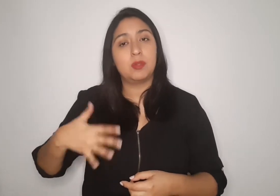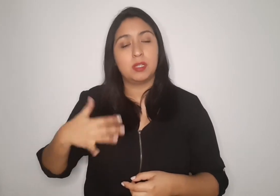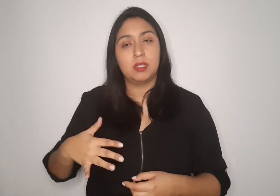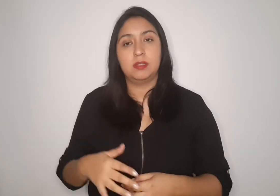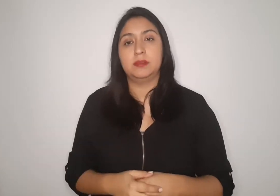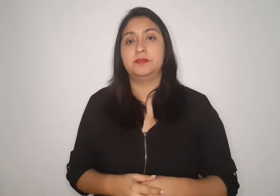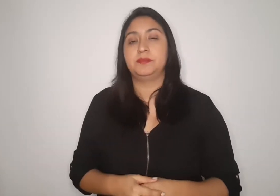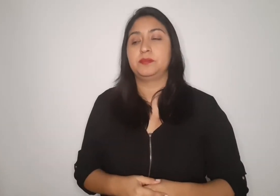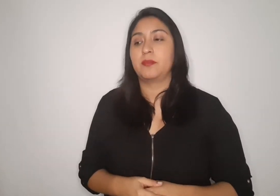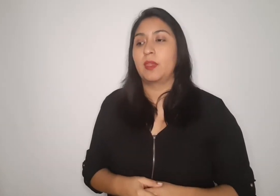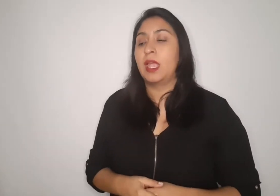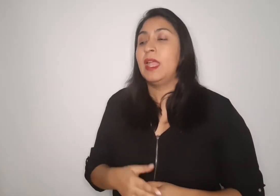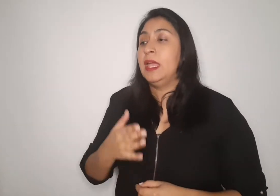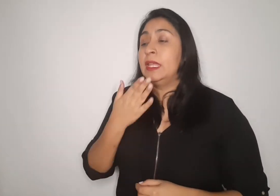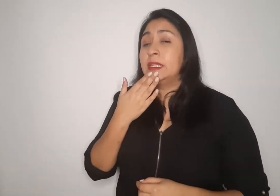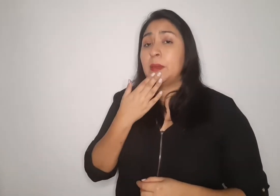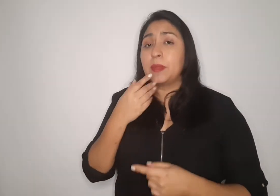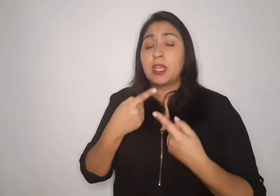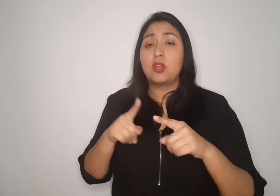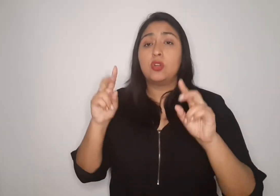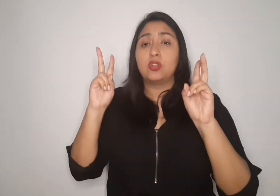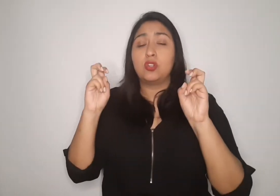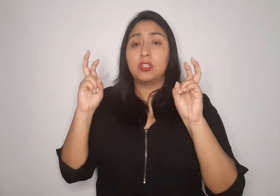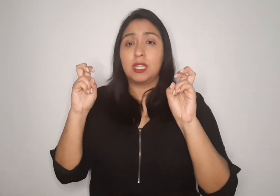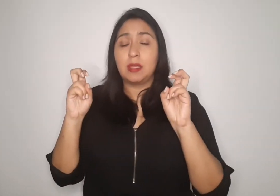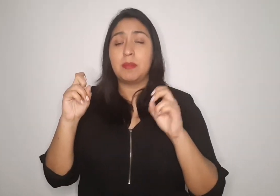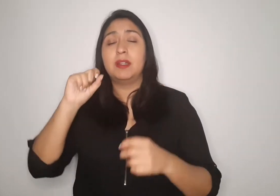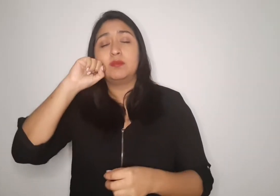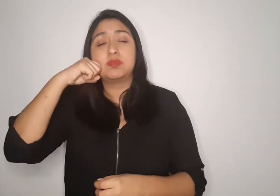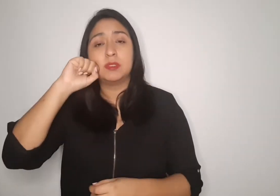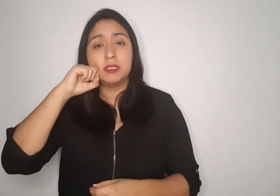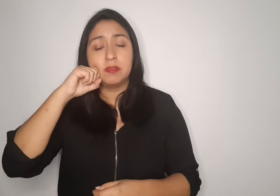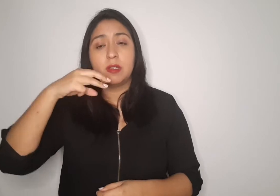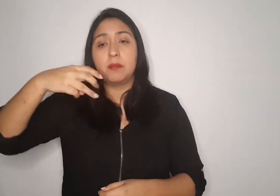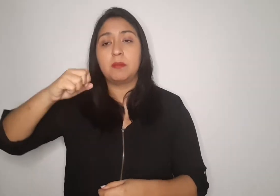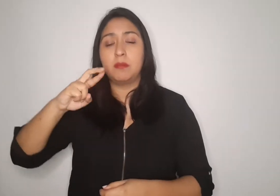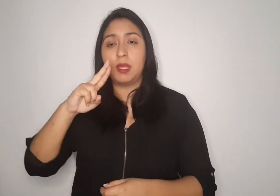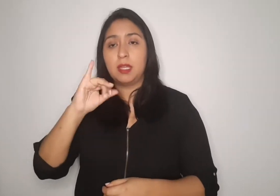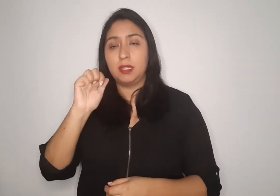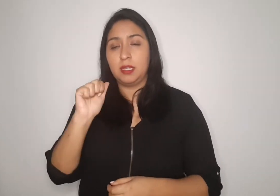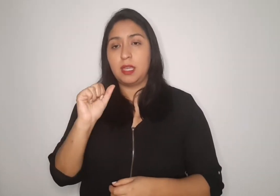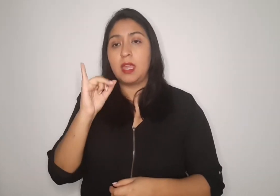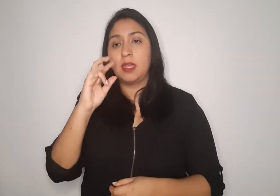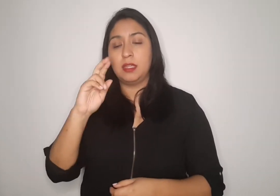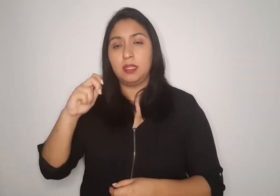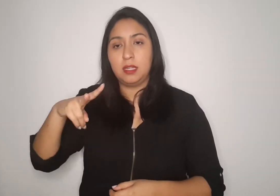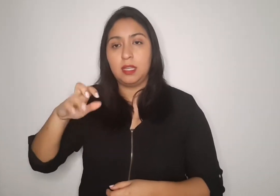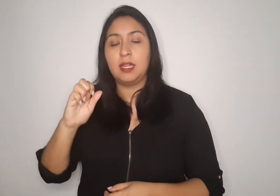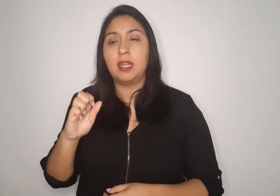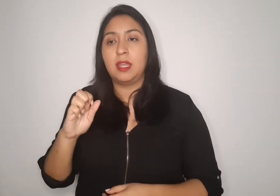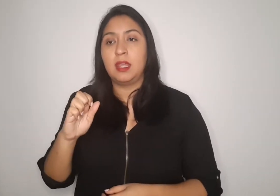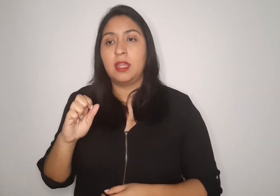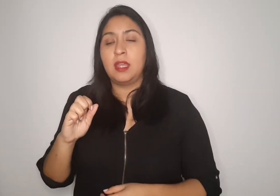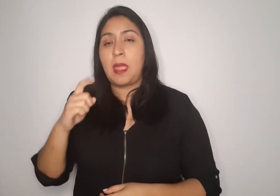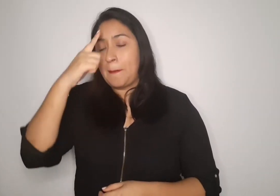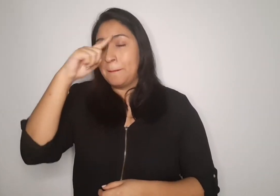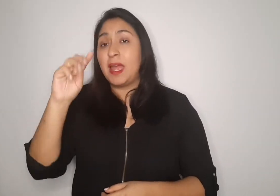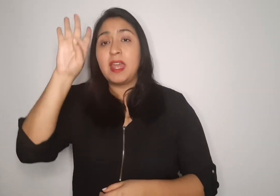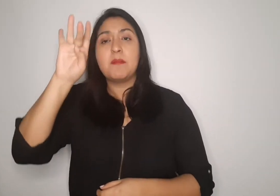significaciones, María Irene, para el Mavi, ¿Qué ha significado esta muestra? Bueno,